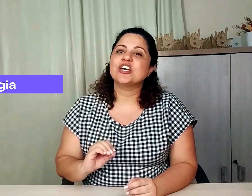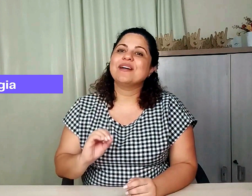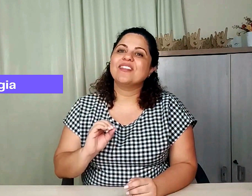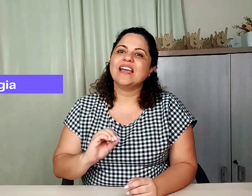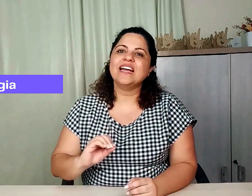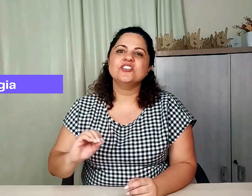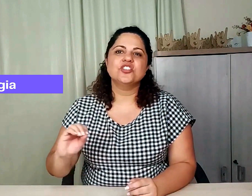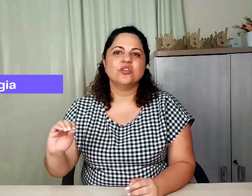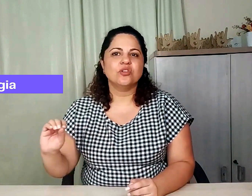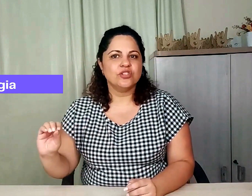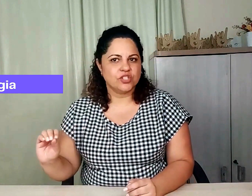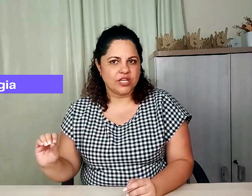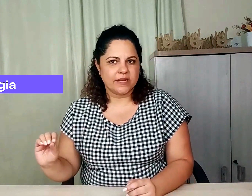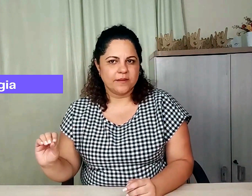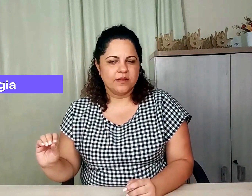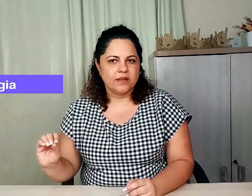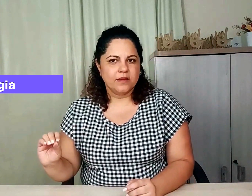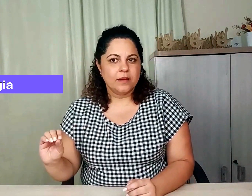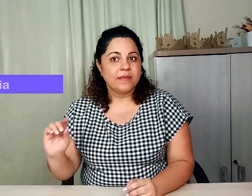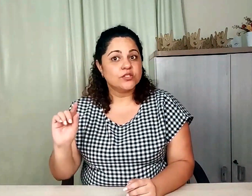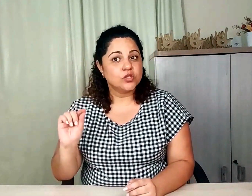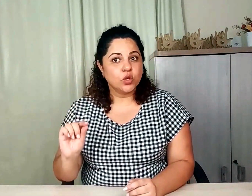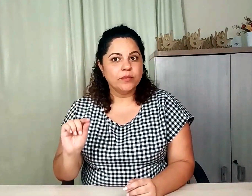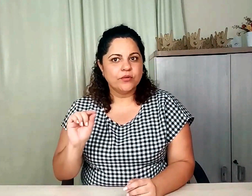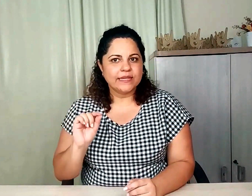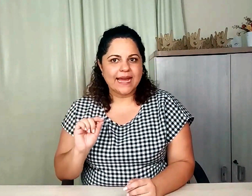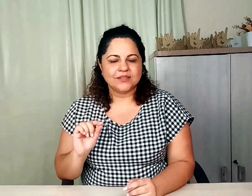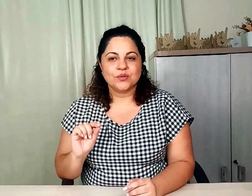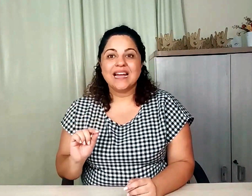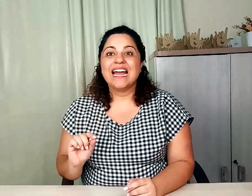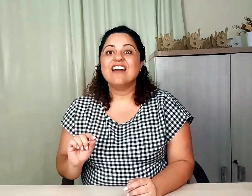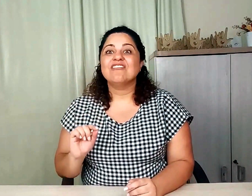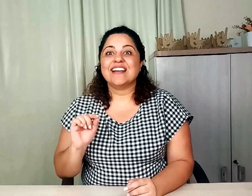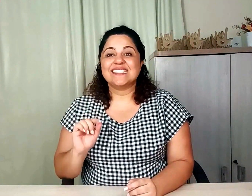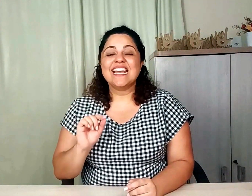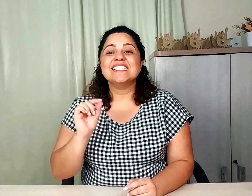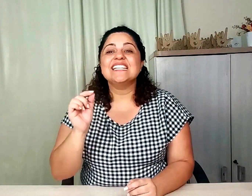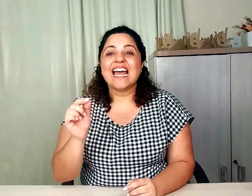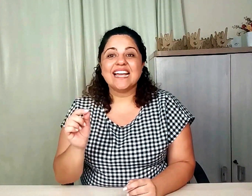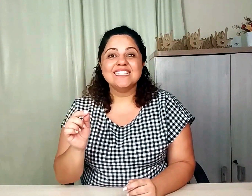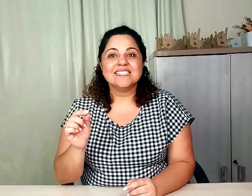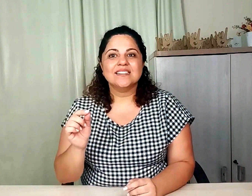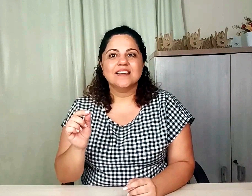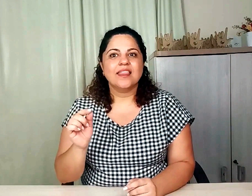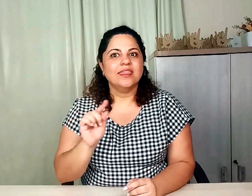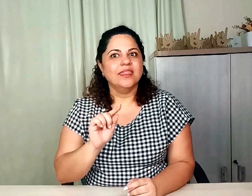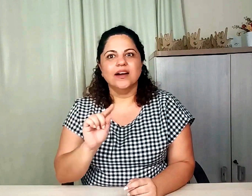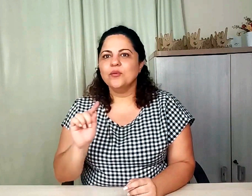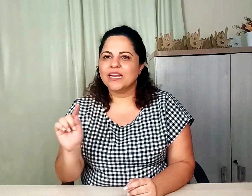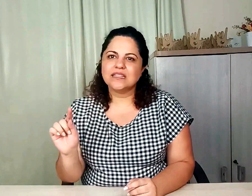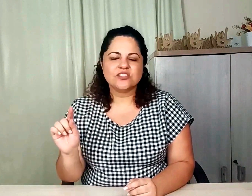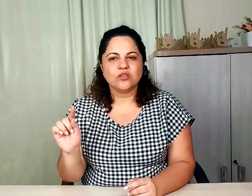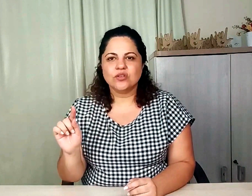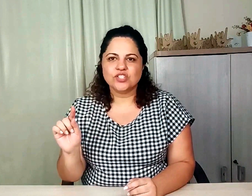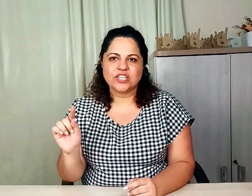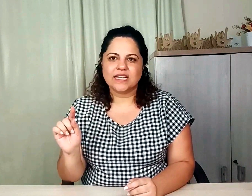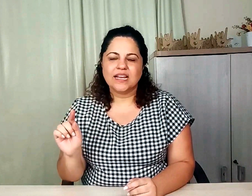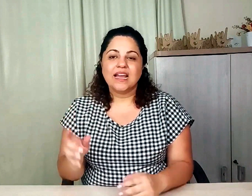chama datilologia. Mas tome cuidado, fazer sinais não é datilologia.